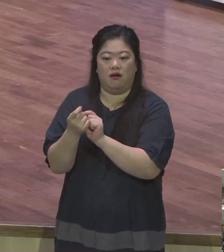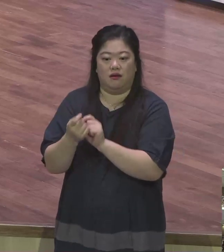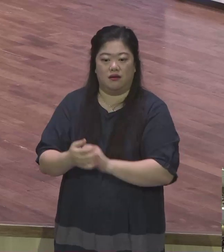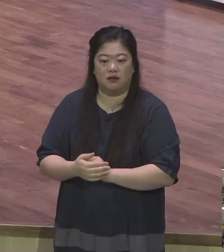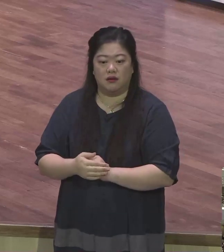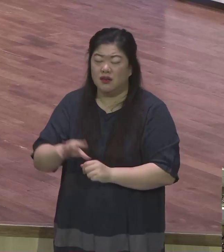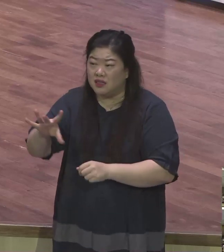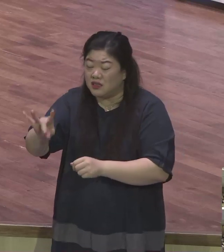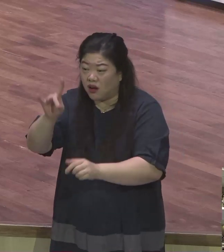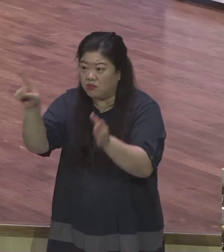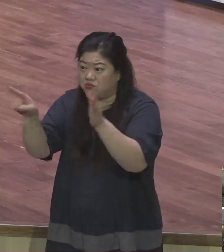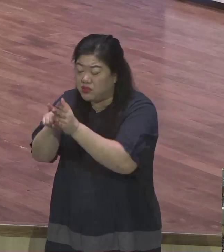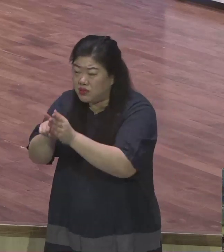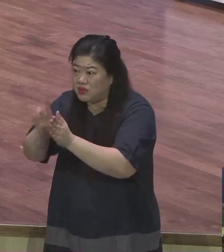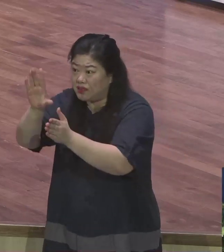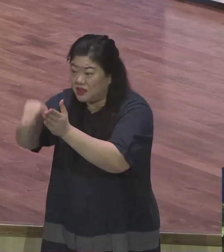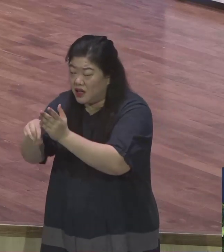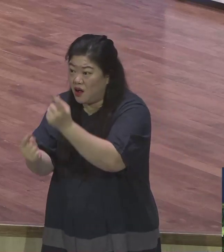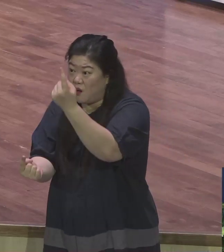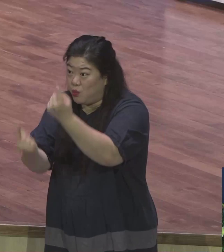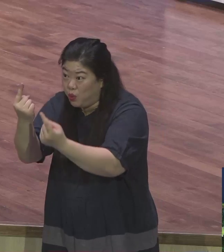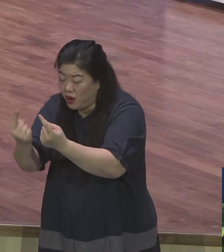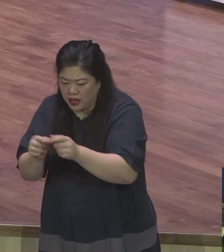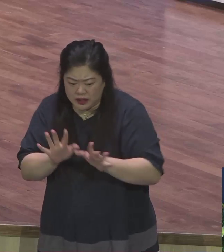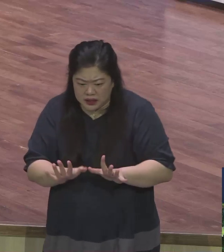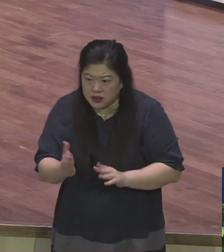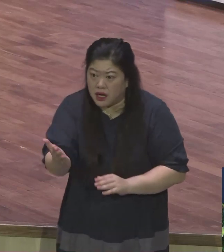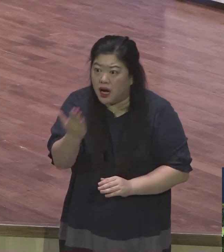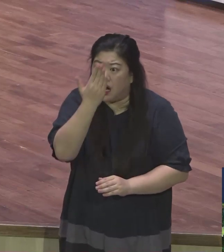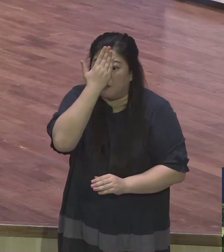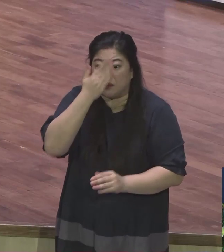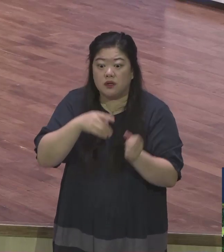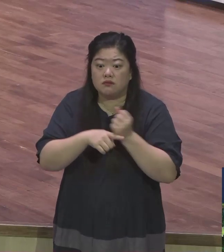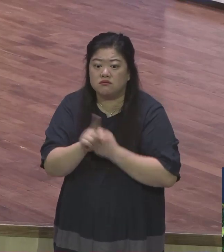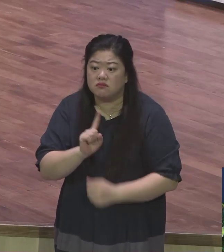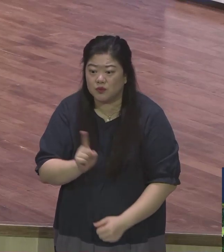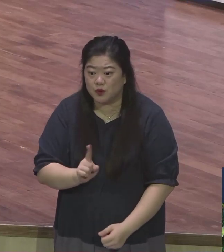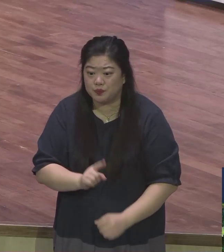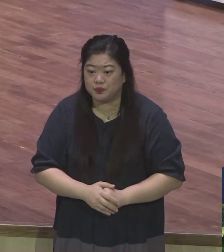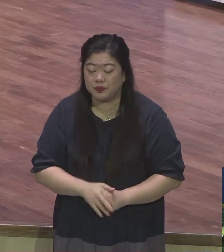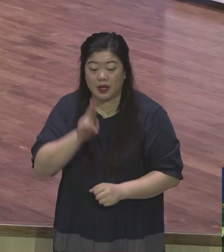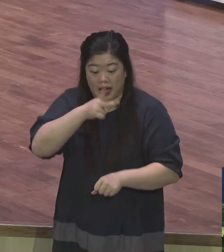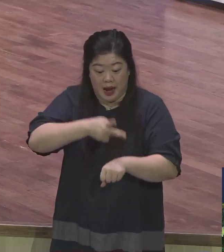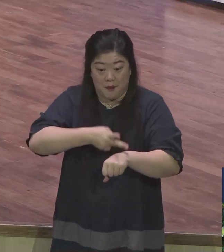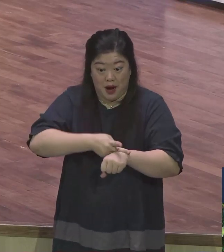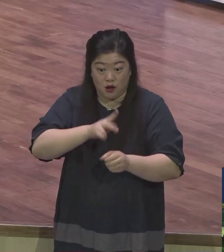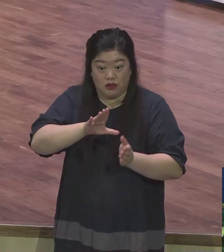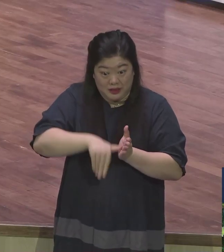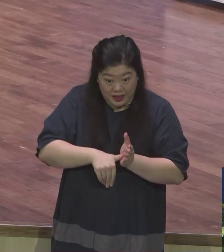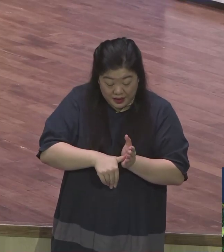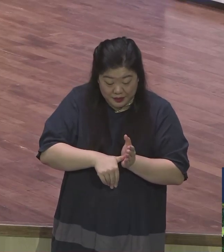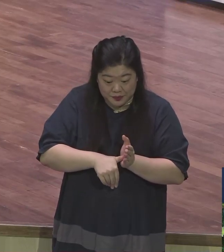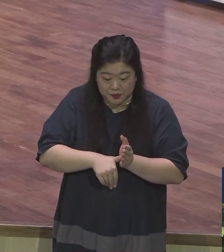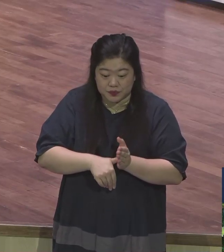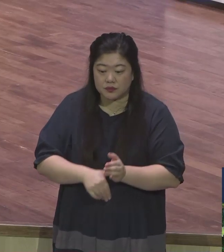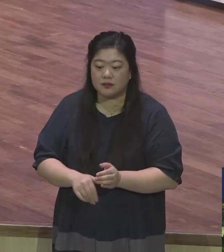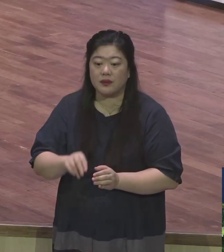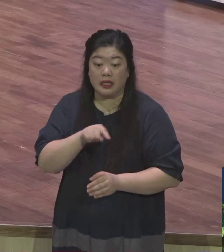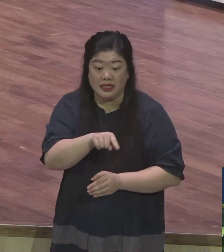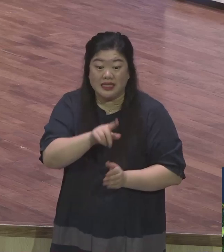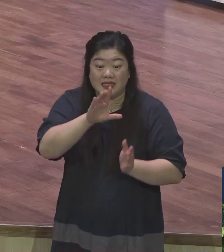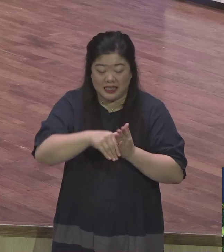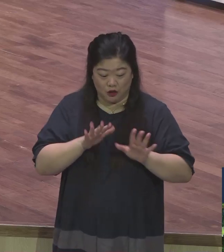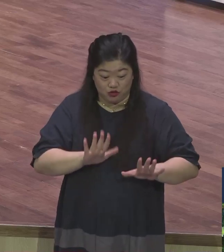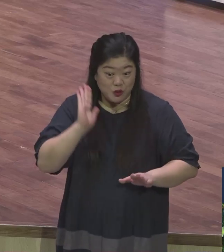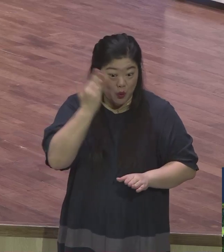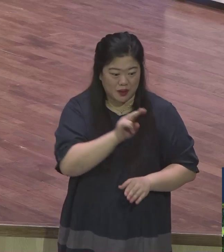가까웠다. 지금 시대뿐 아니라 바울 사역 사역하던 그 시대도 말세라 그랬어요.